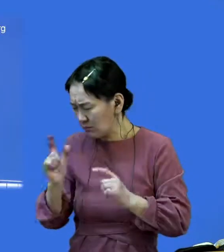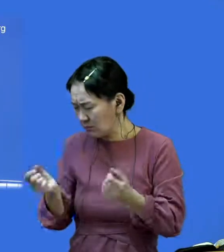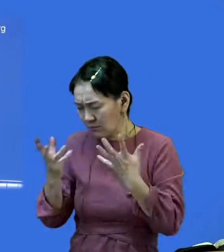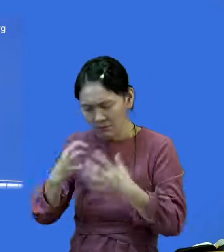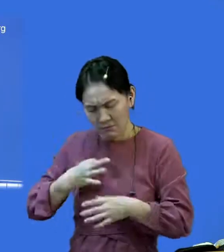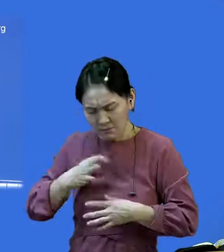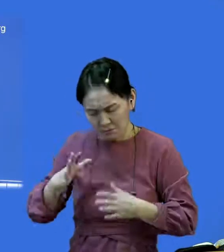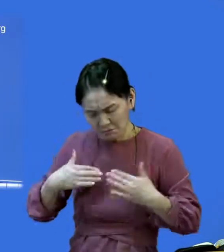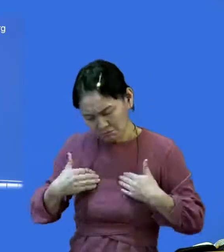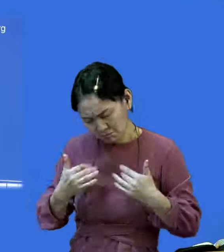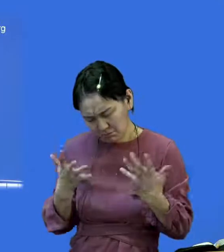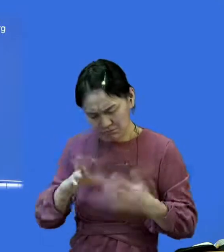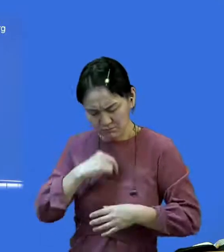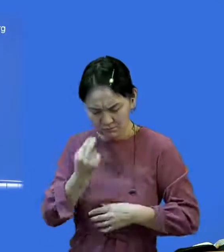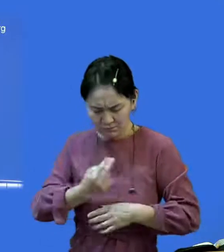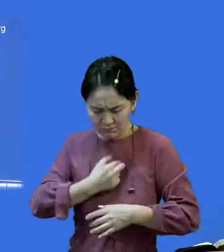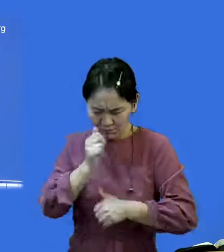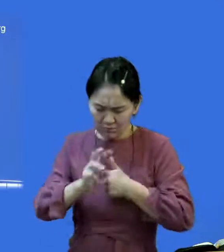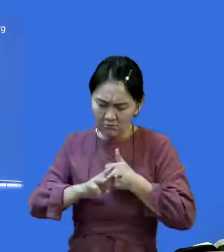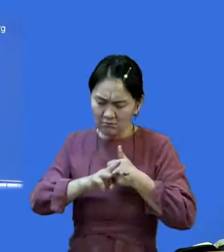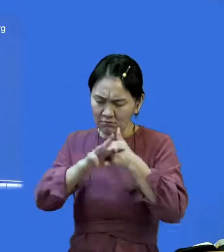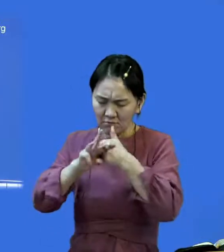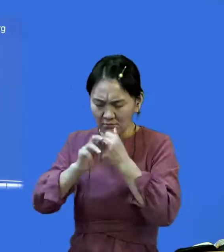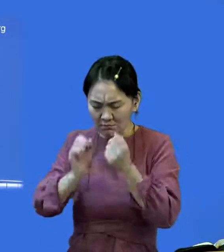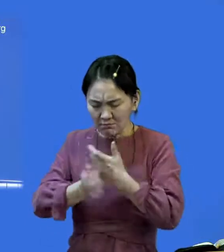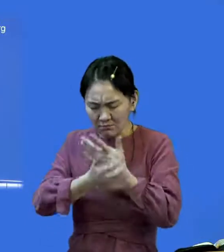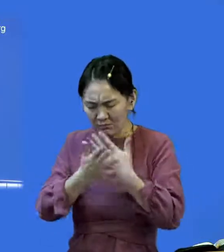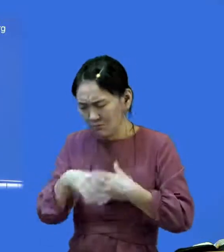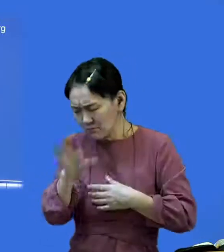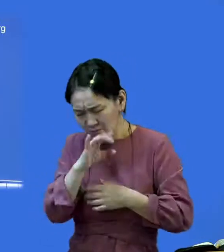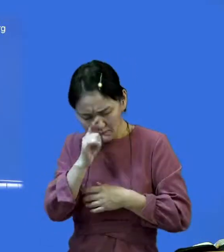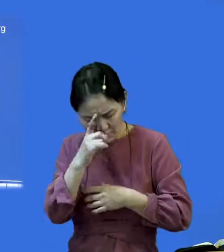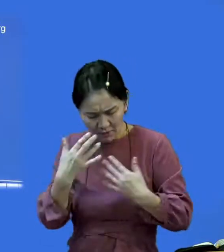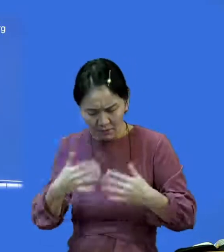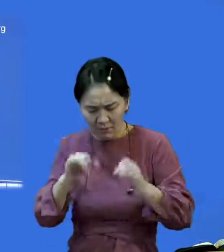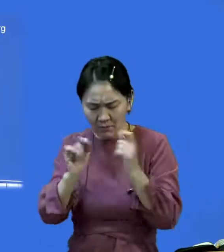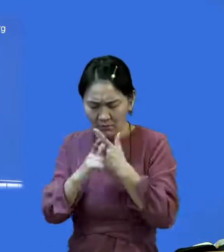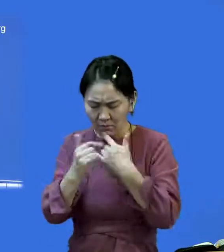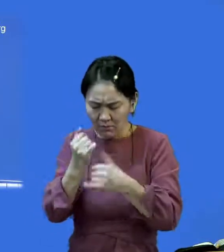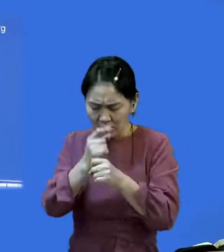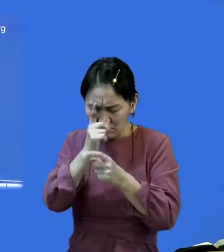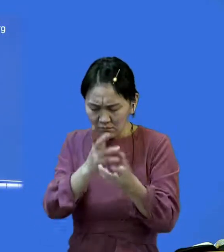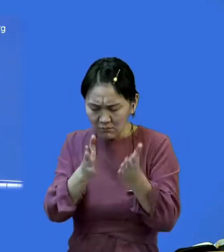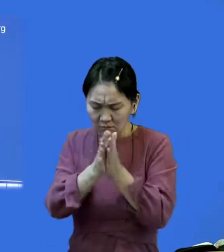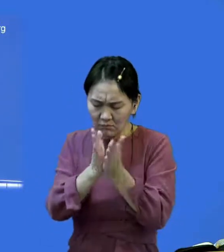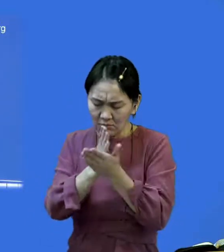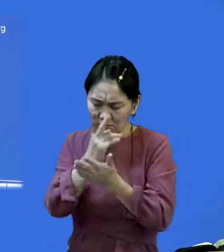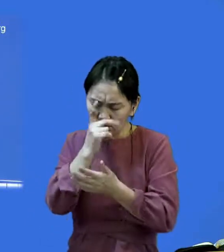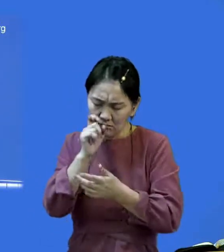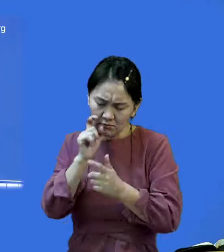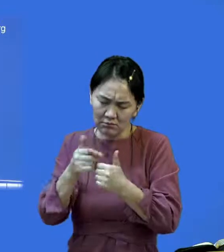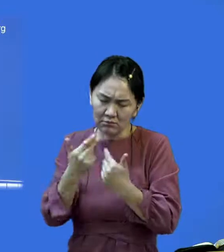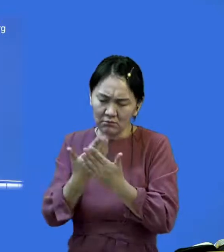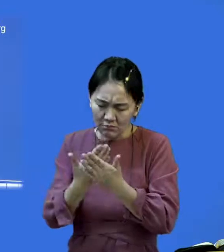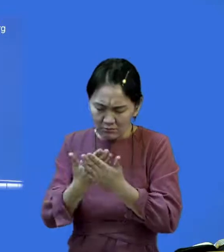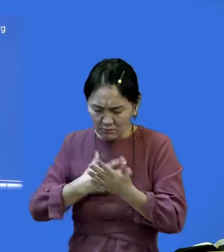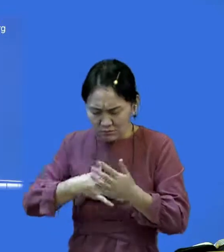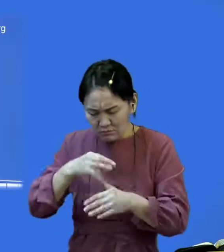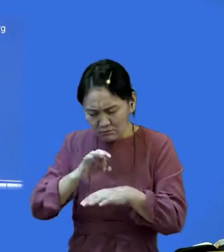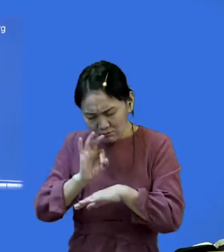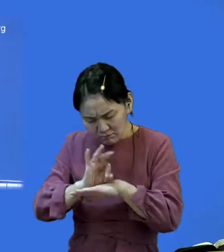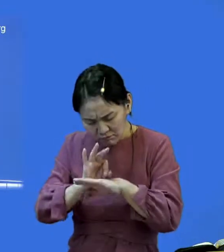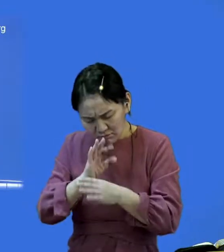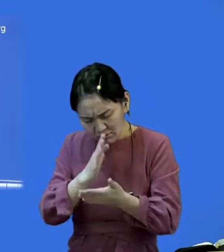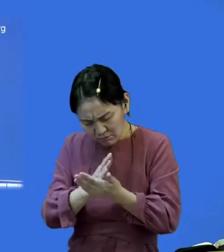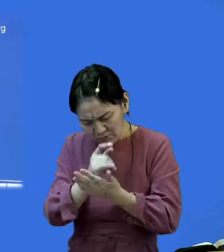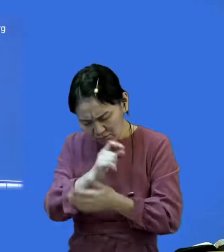мэдээг тарааж, бурхан та агуу ажлыг тэнд гүйцэлдүүлж чадахтан туслаарай. Өвчтэй байгаа хүмүүс, сул дорой байдалд